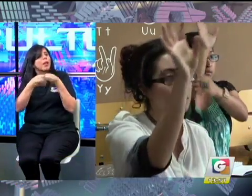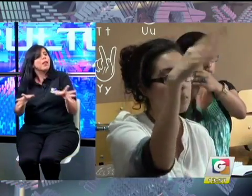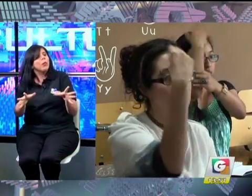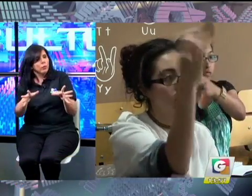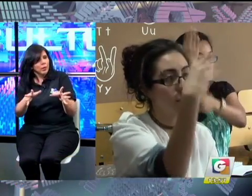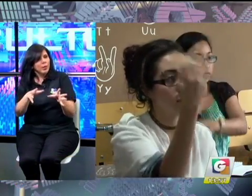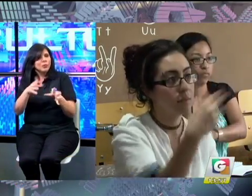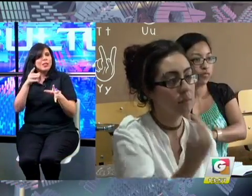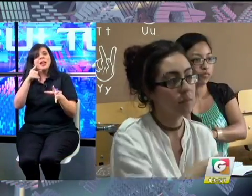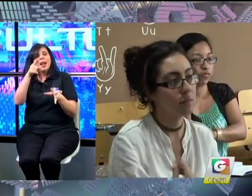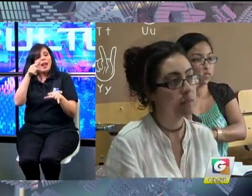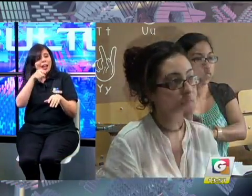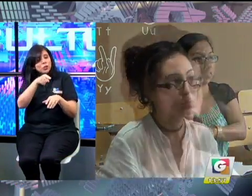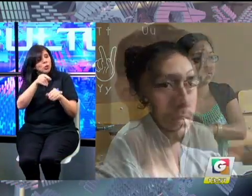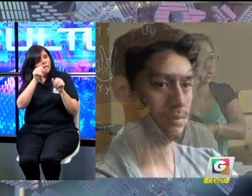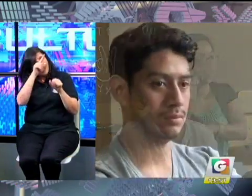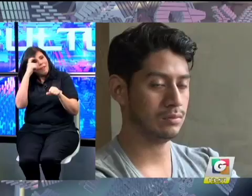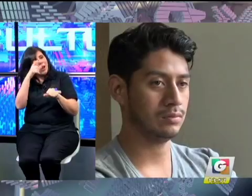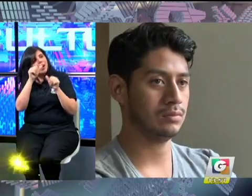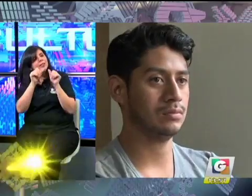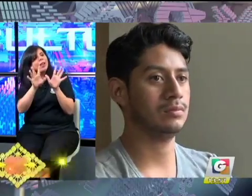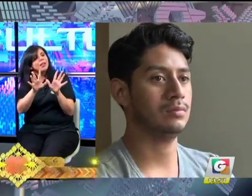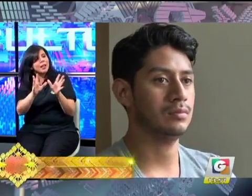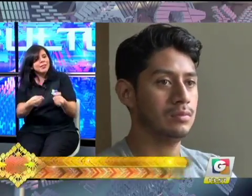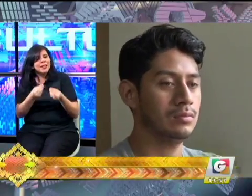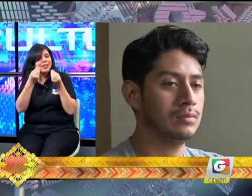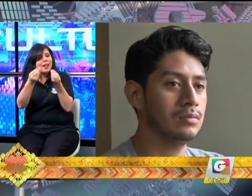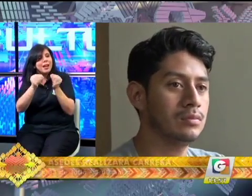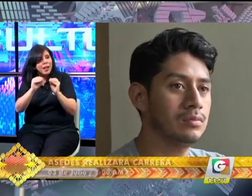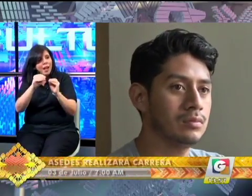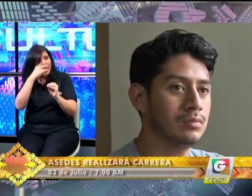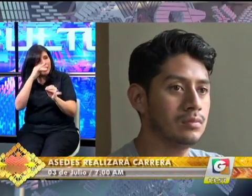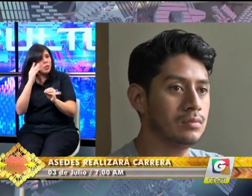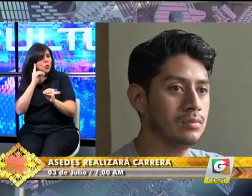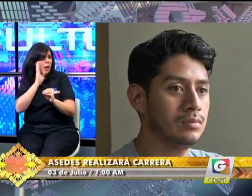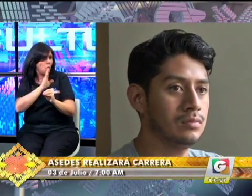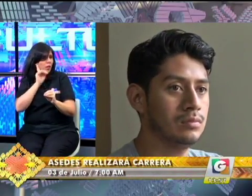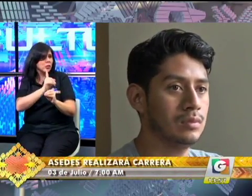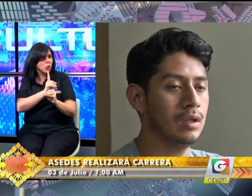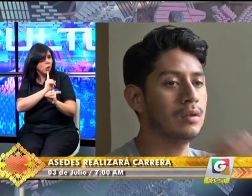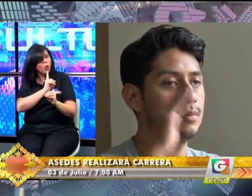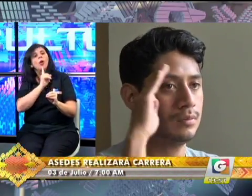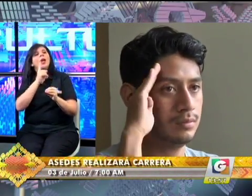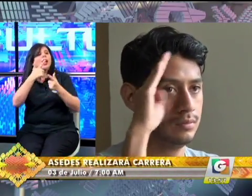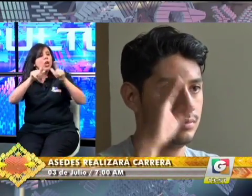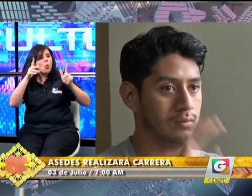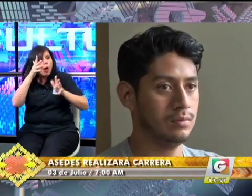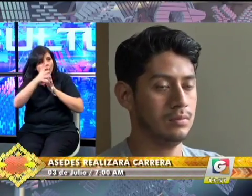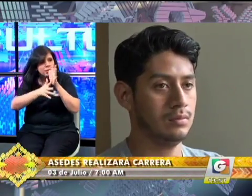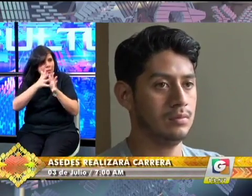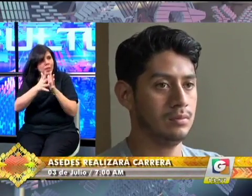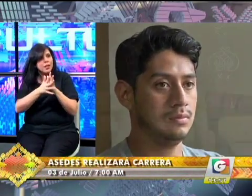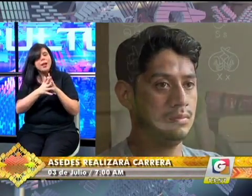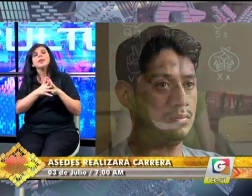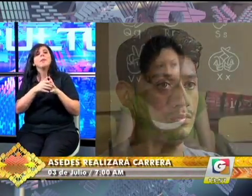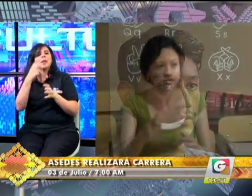perdido. Eso es lo que trabaja ACEDES, enseñarle al niño y al joven sordo el lenguaje de señas,